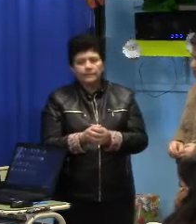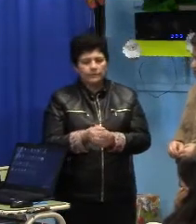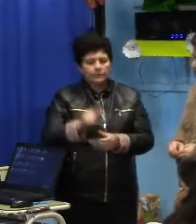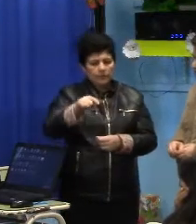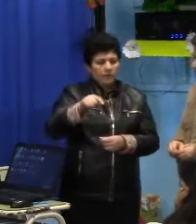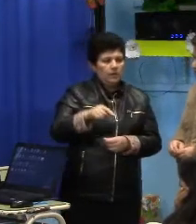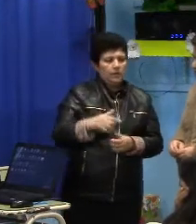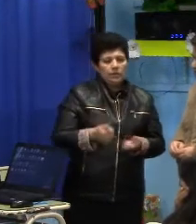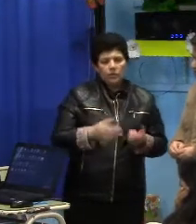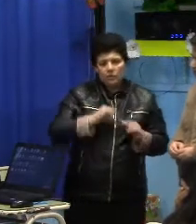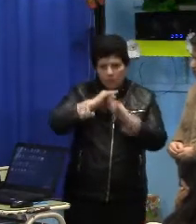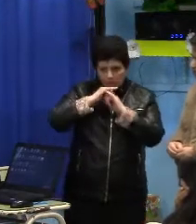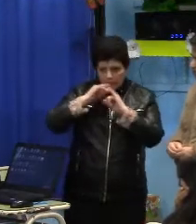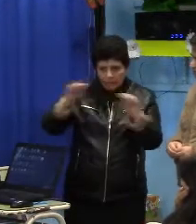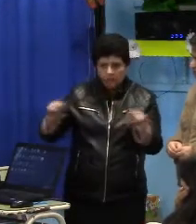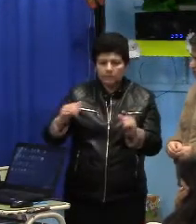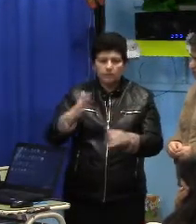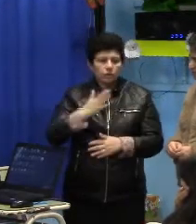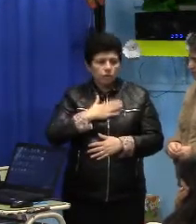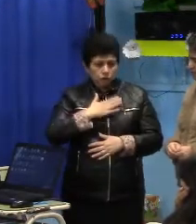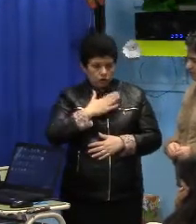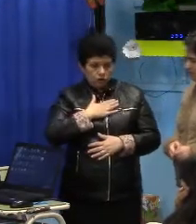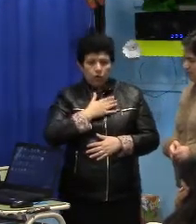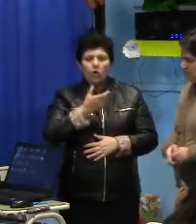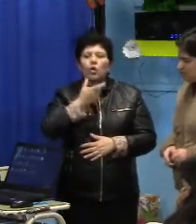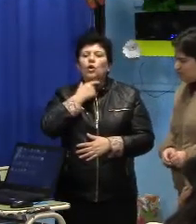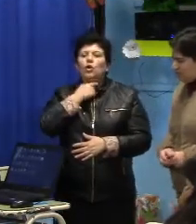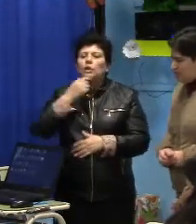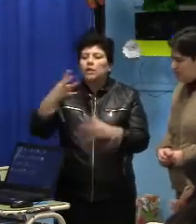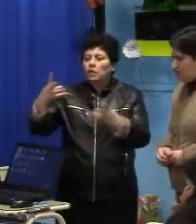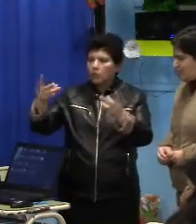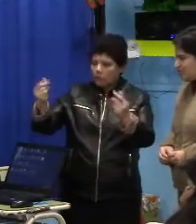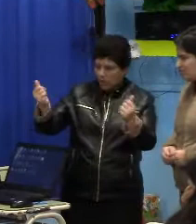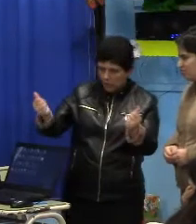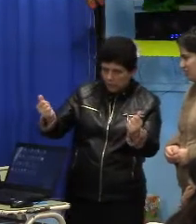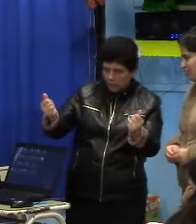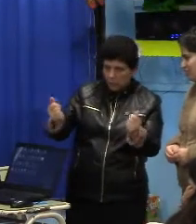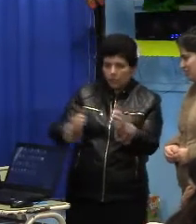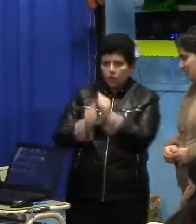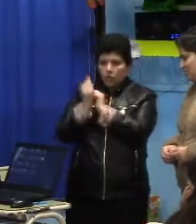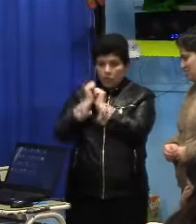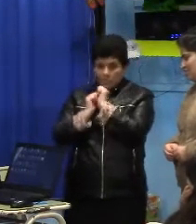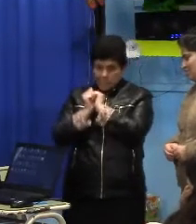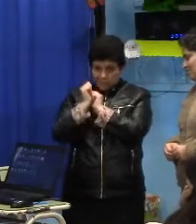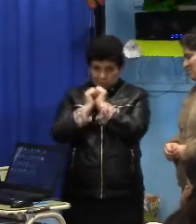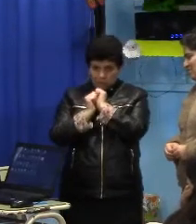evangelizar. Quiero terminar con la historia